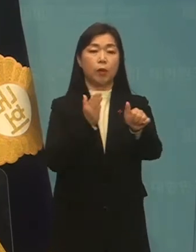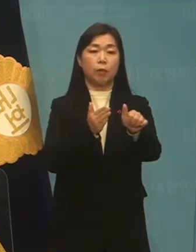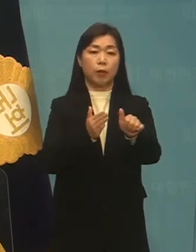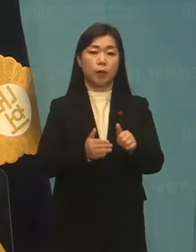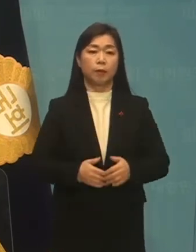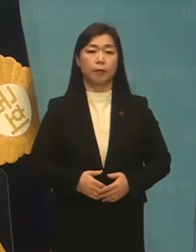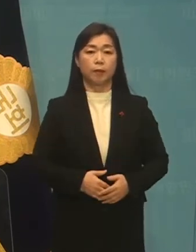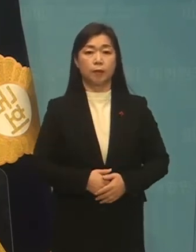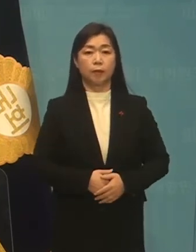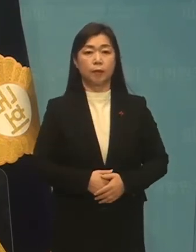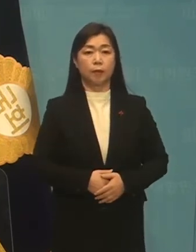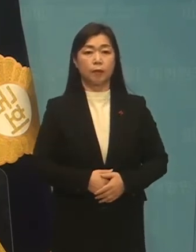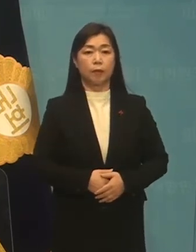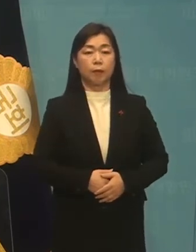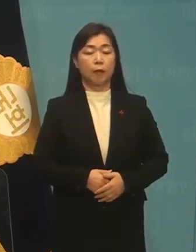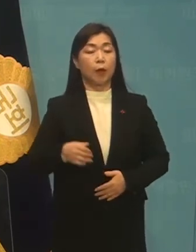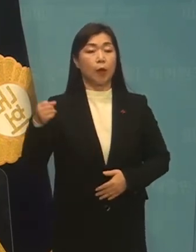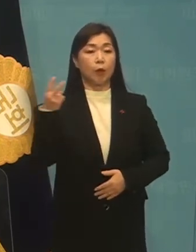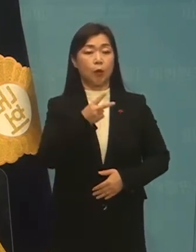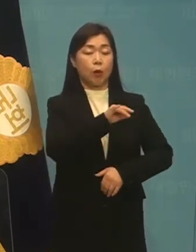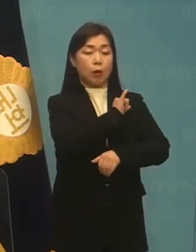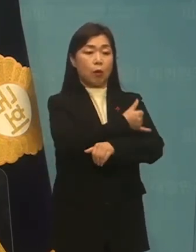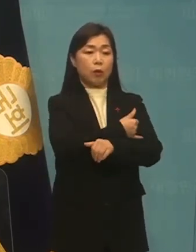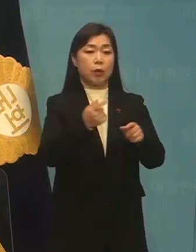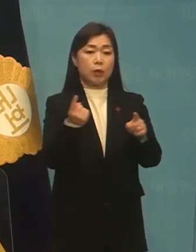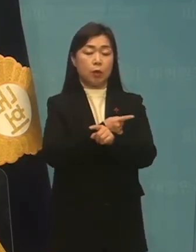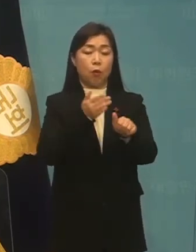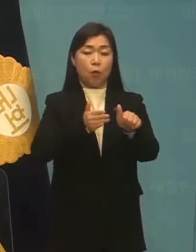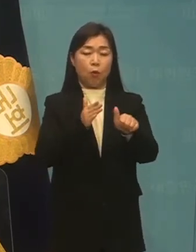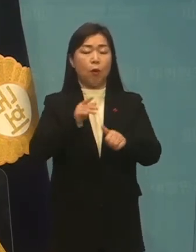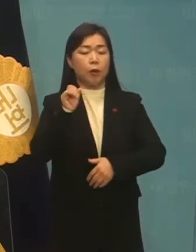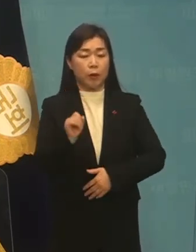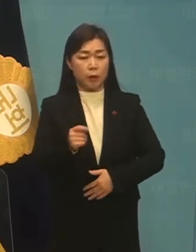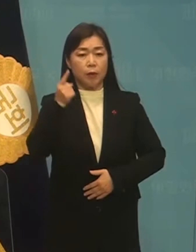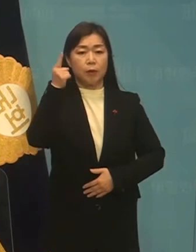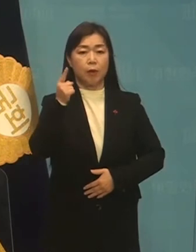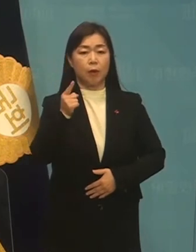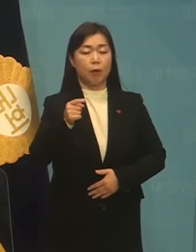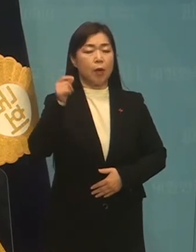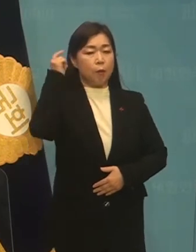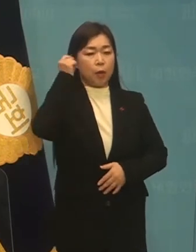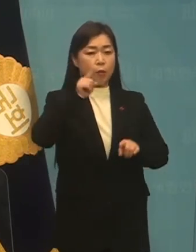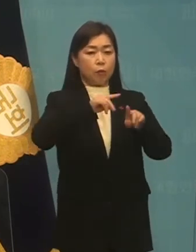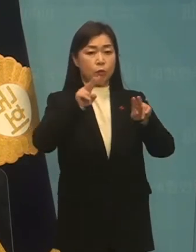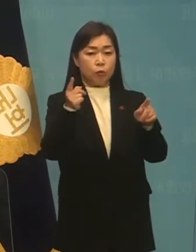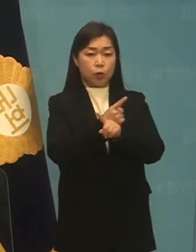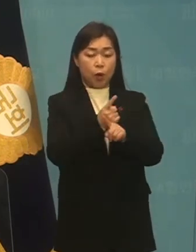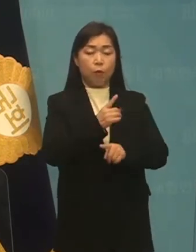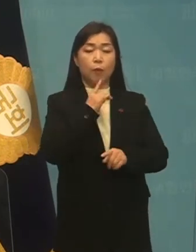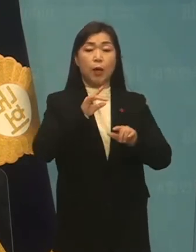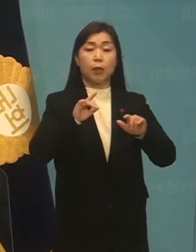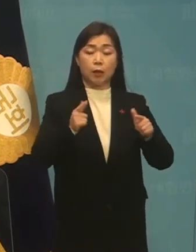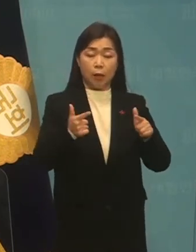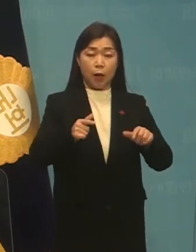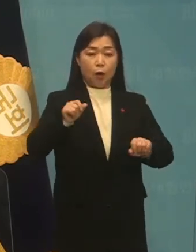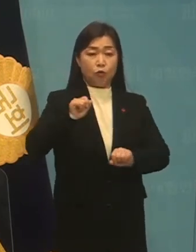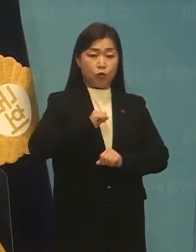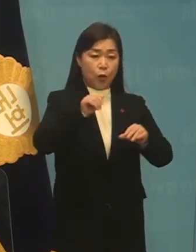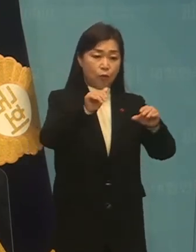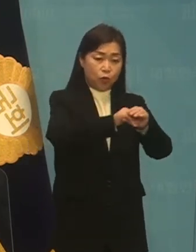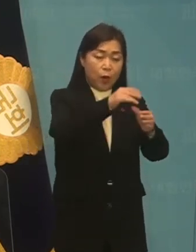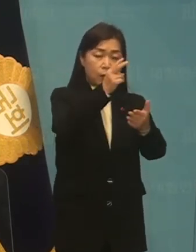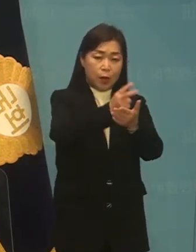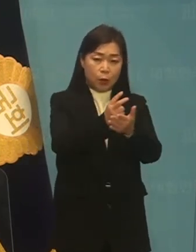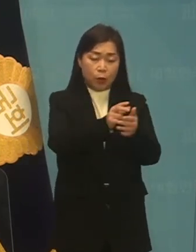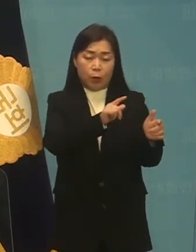당부합니다. 아울러 인권이 시정권고를 계기로 삼아 두발 규정뿐만 아니라 군의 문화와